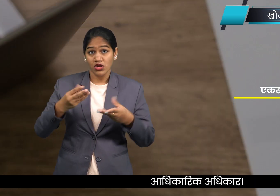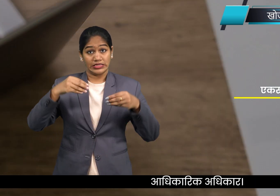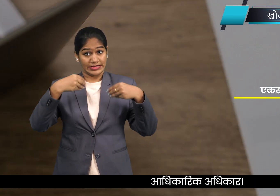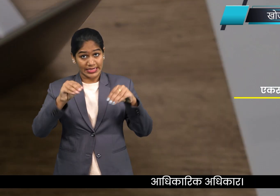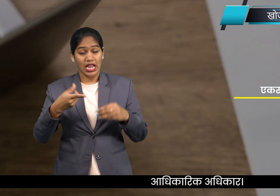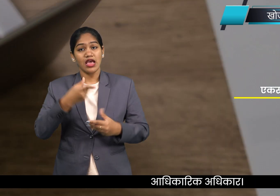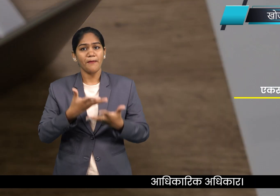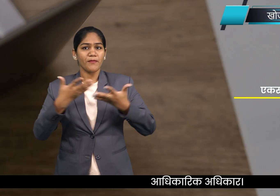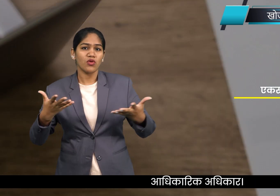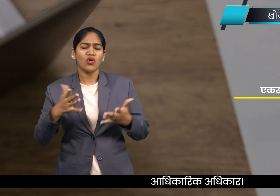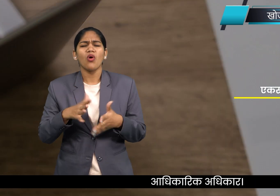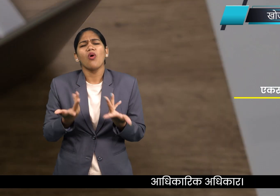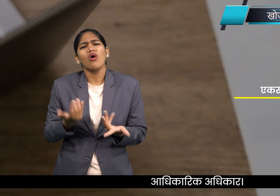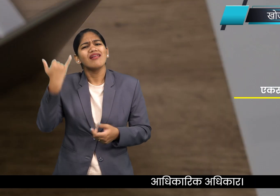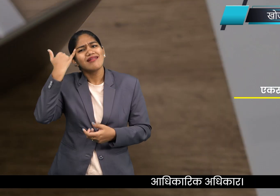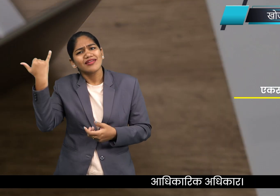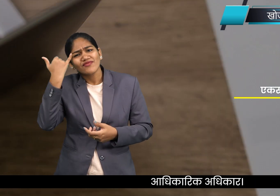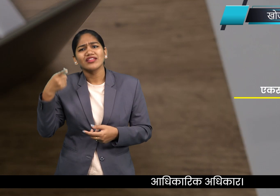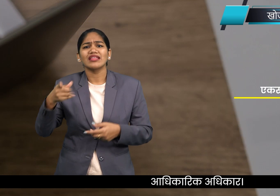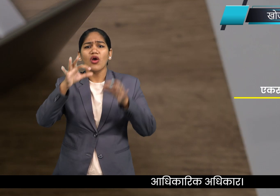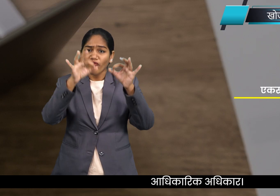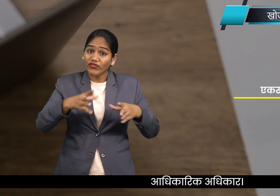आधिकारिक अधिकार।